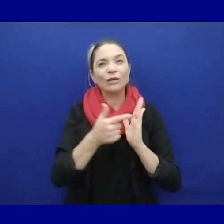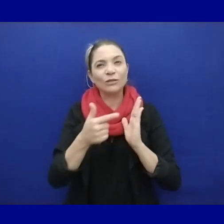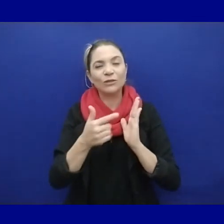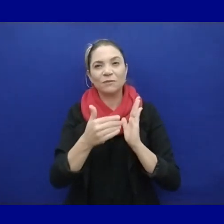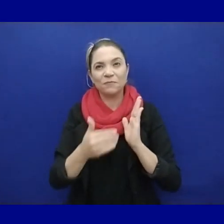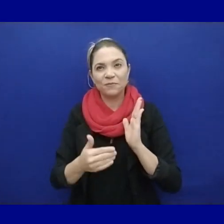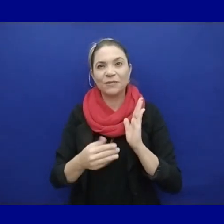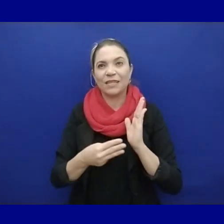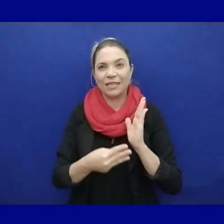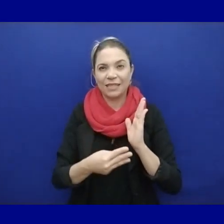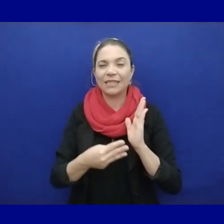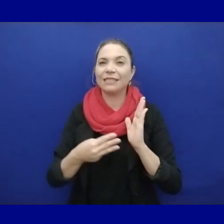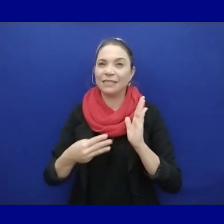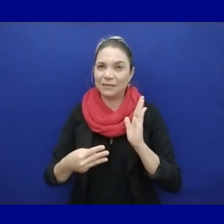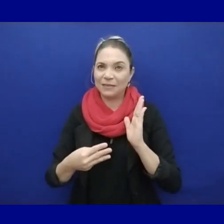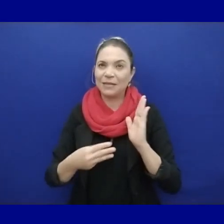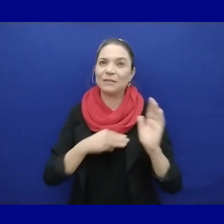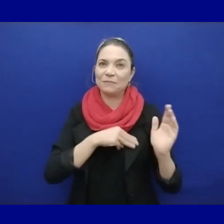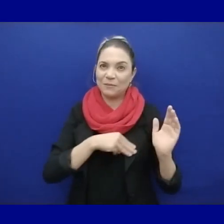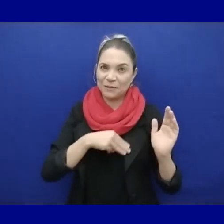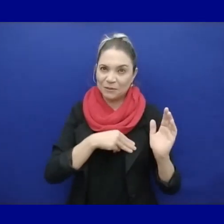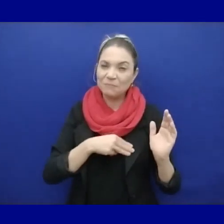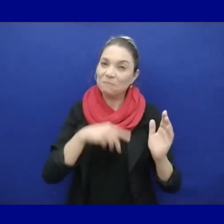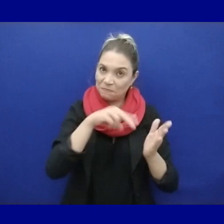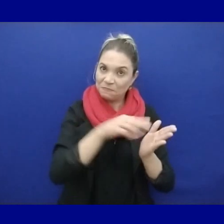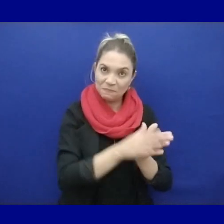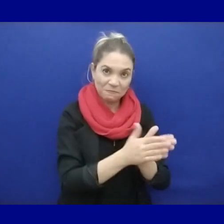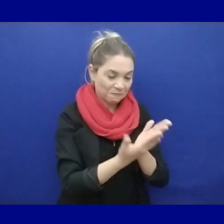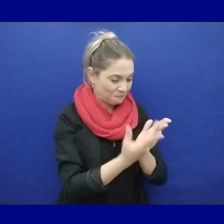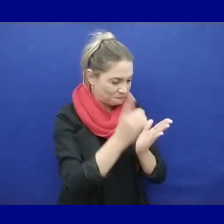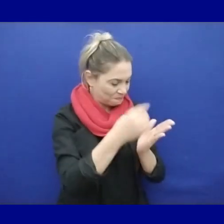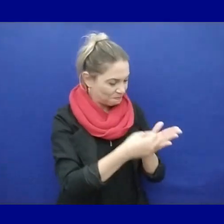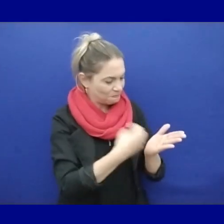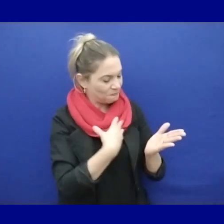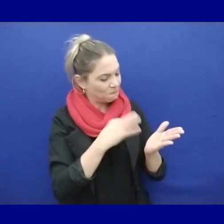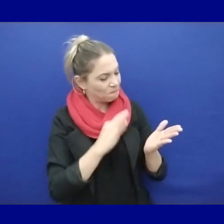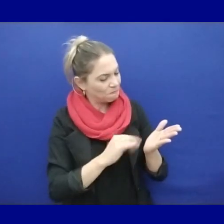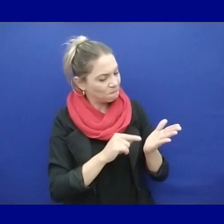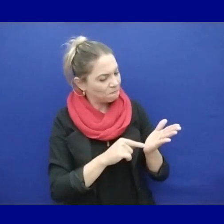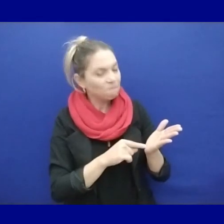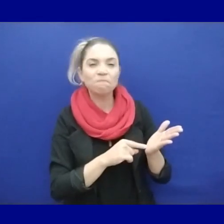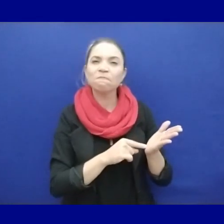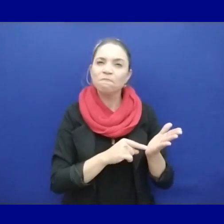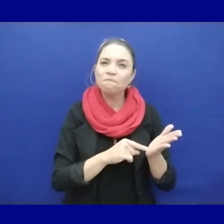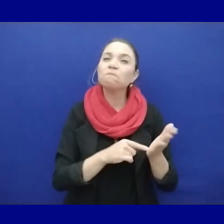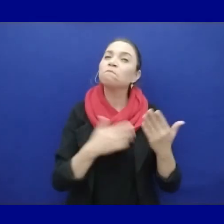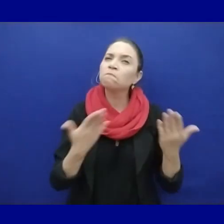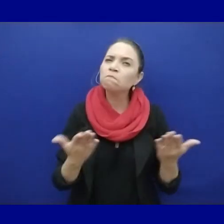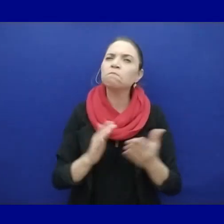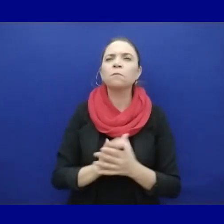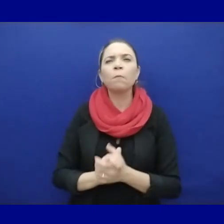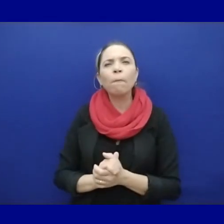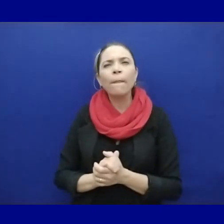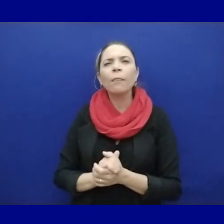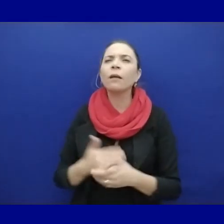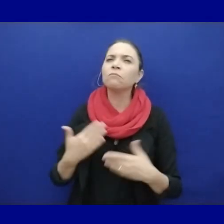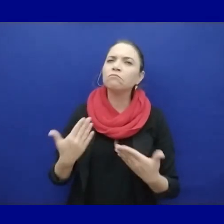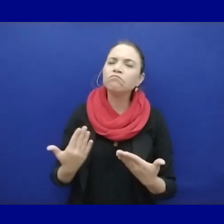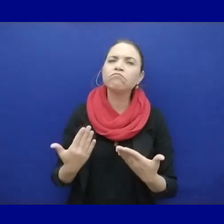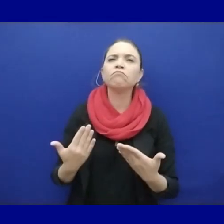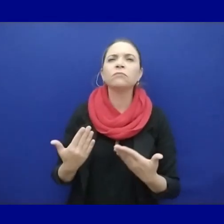versos 22 a 33, a palavra de Deus assim nos diz. Logo a